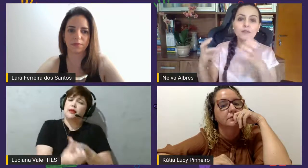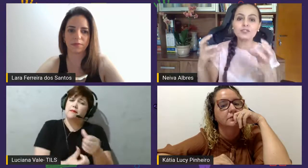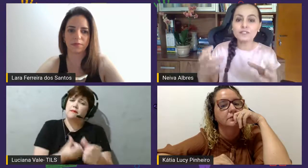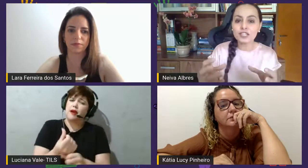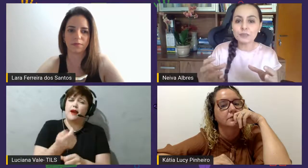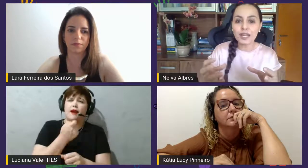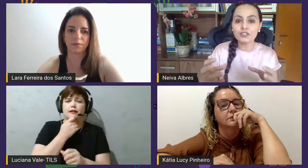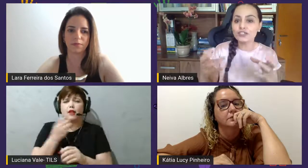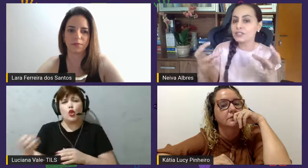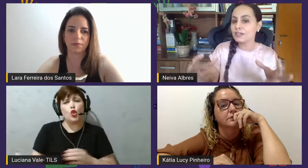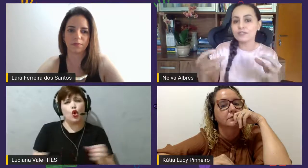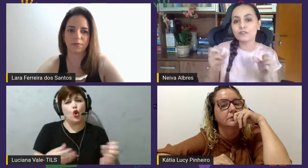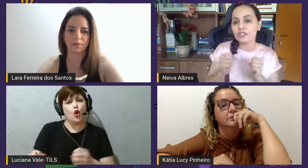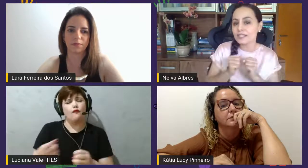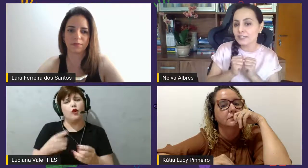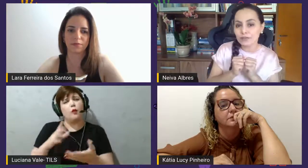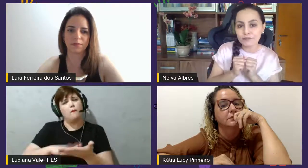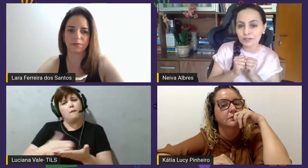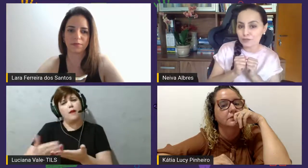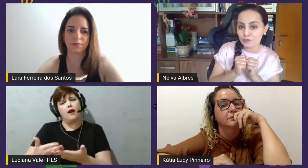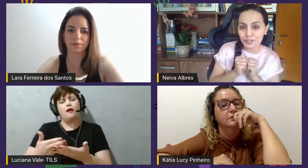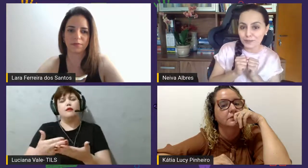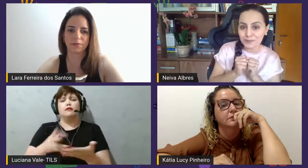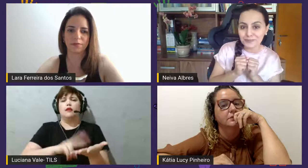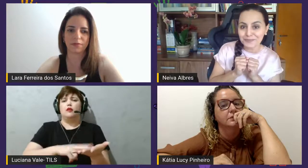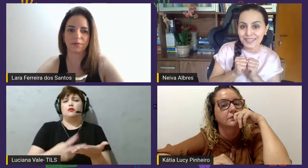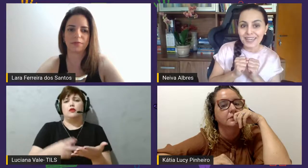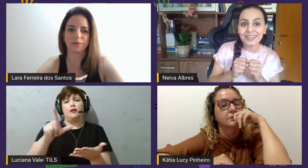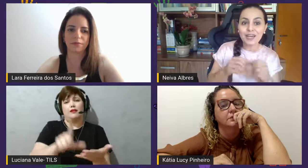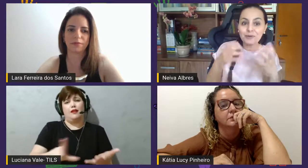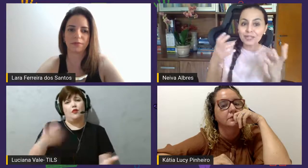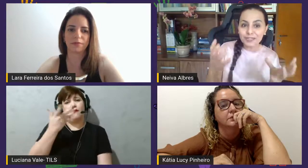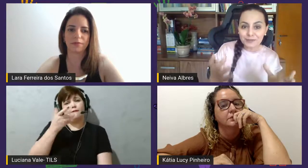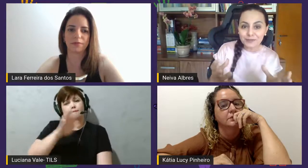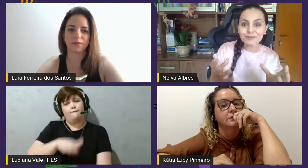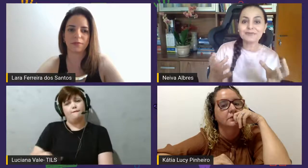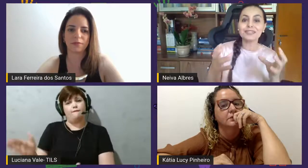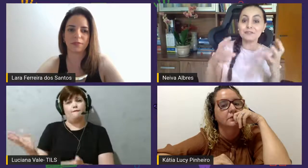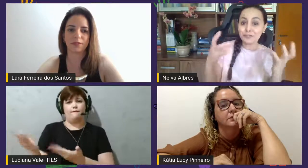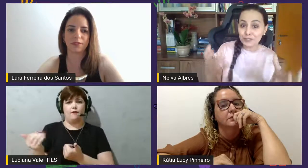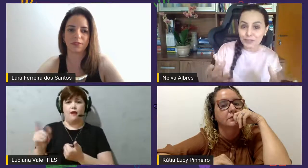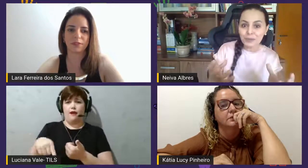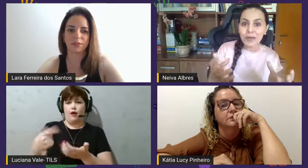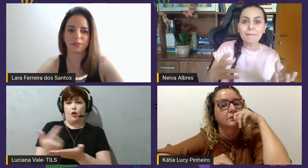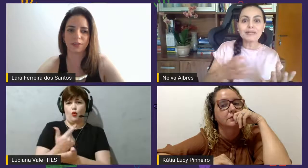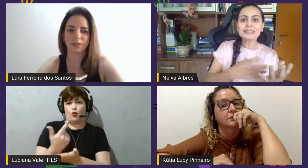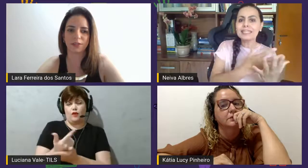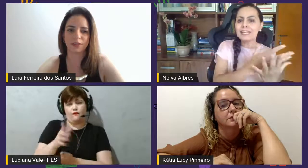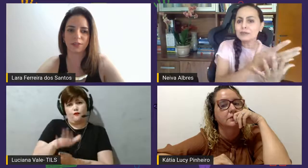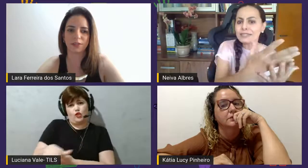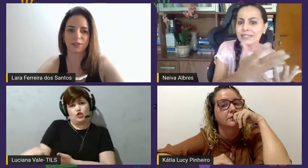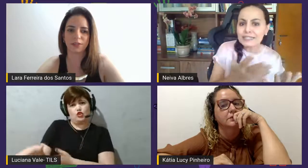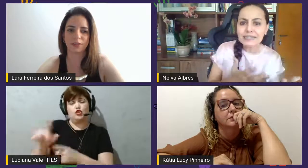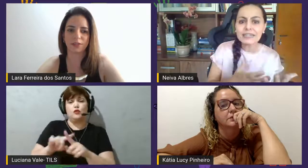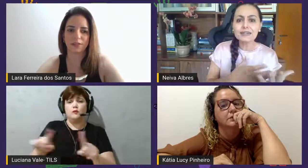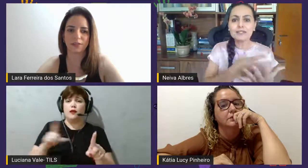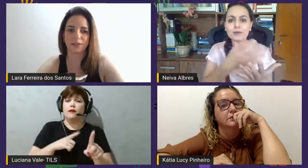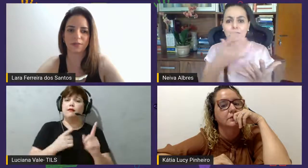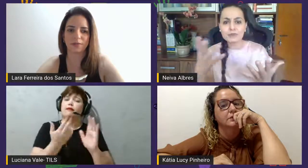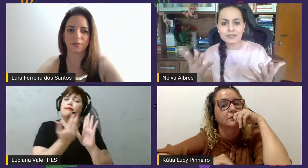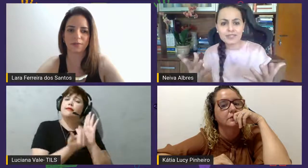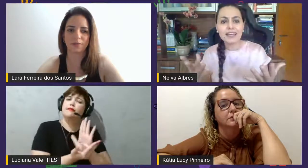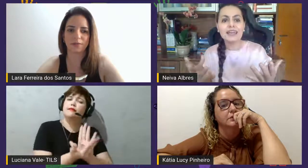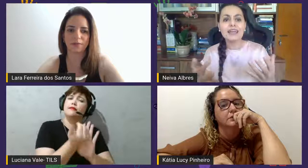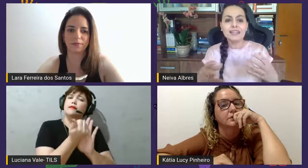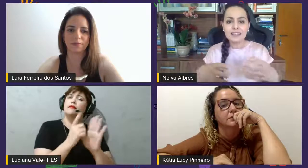eu trago uma atividade prática de tradução de literatura infanto-juvenil. E aí é um livro infantil, mas que tem ilustração,